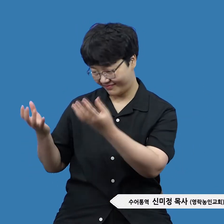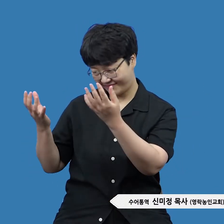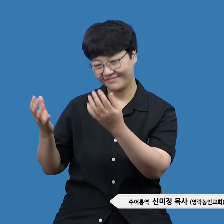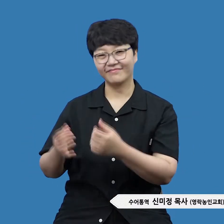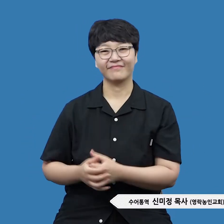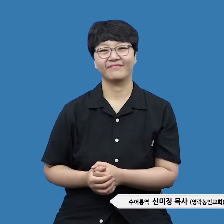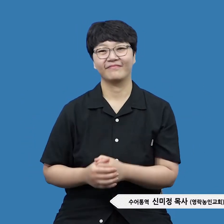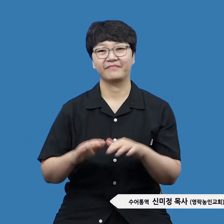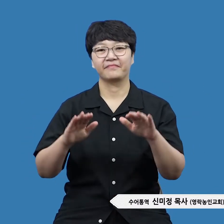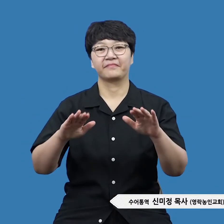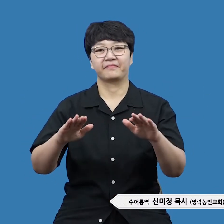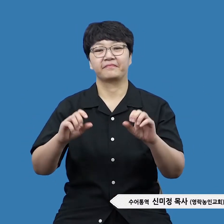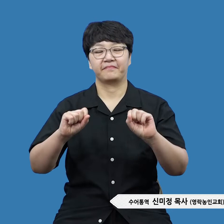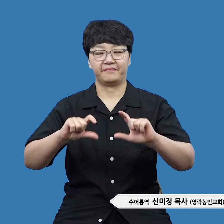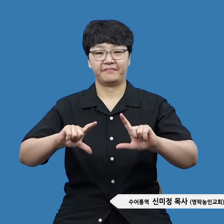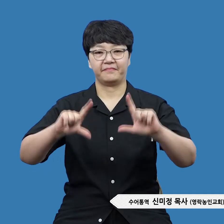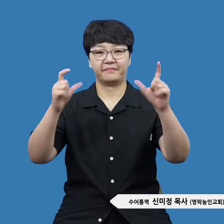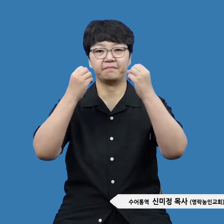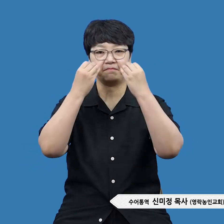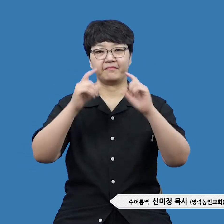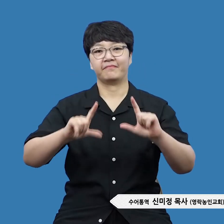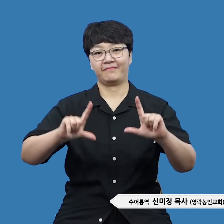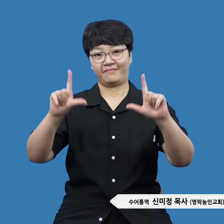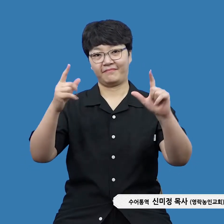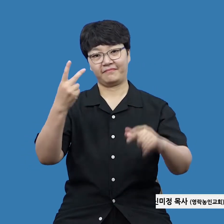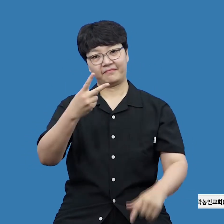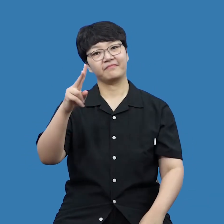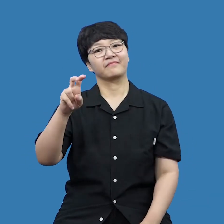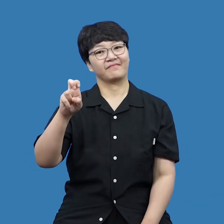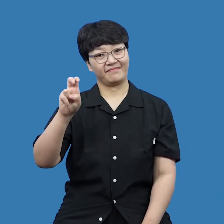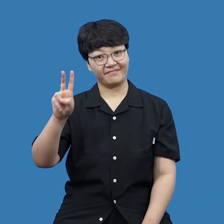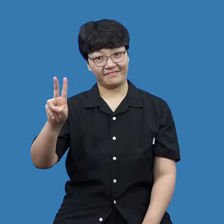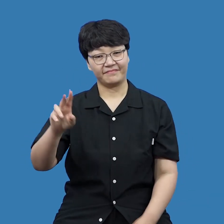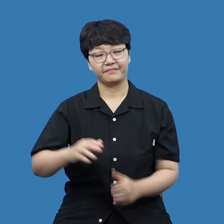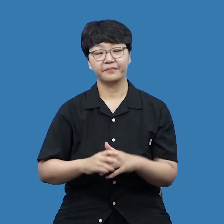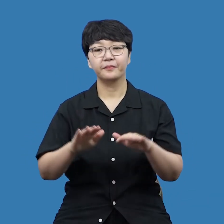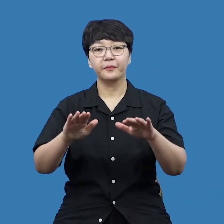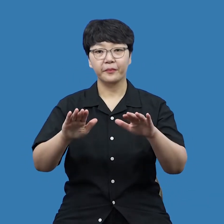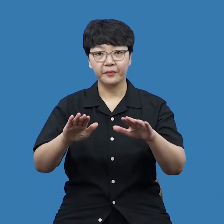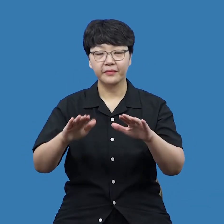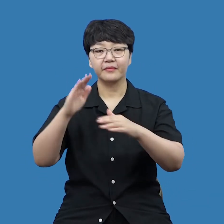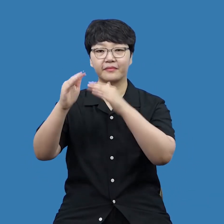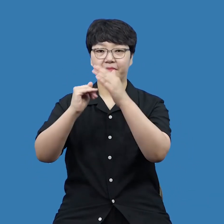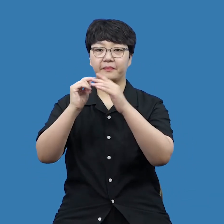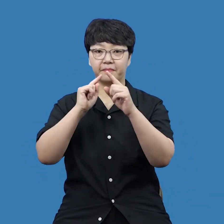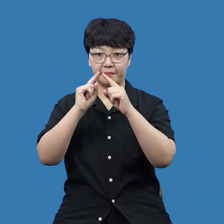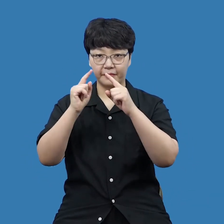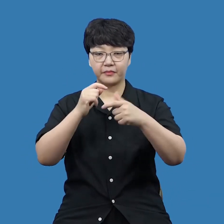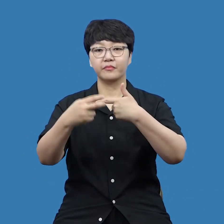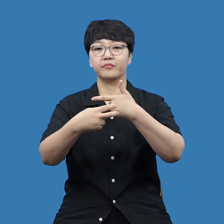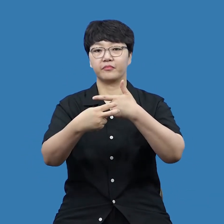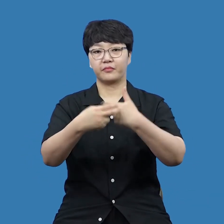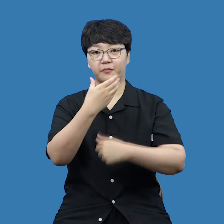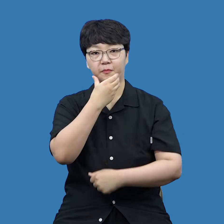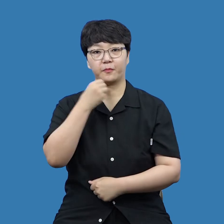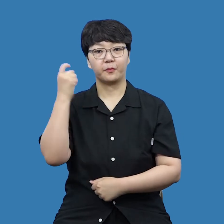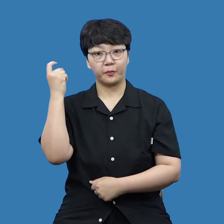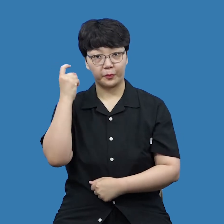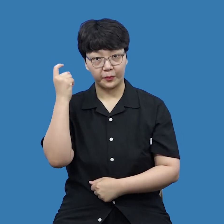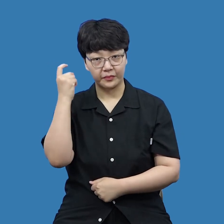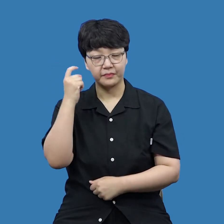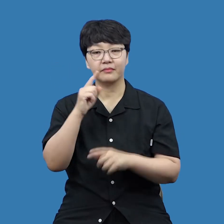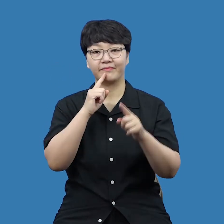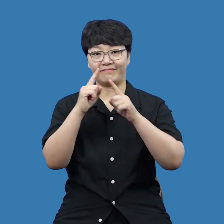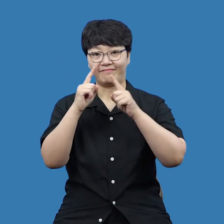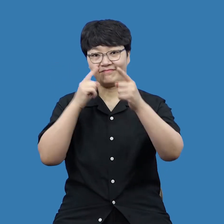네, 새해가 되었습니다. 오늘 본문은 누가복음 2장 21절로